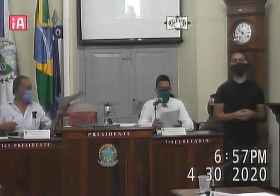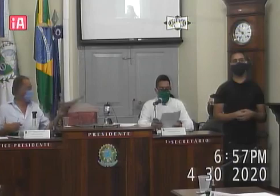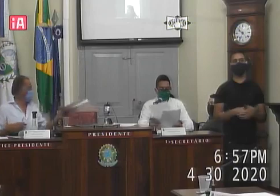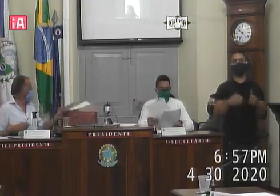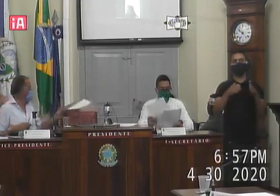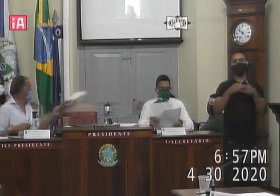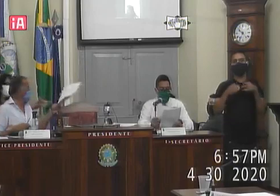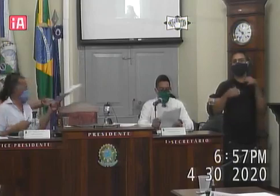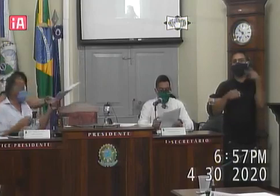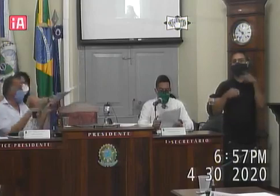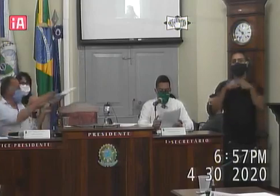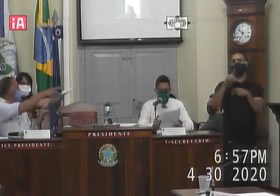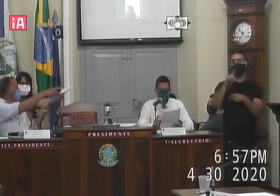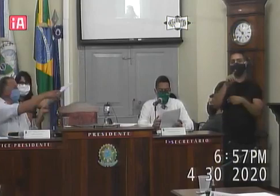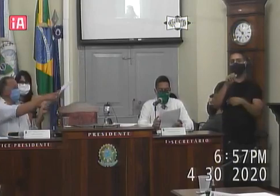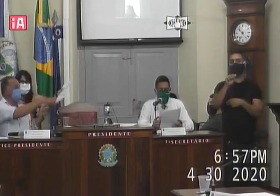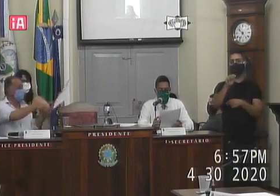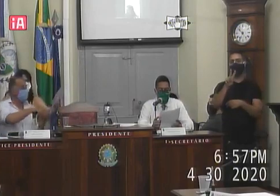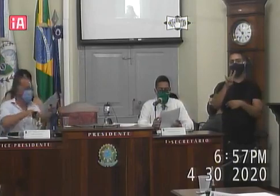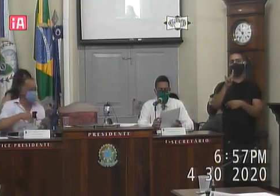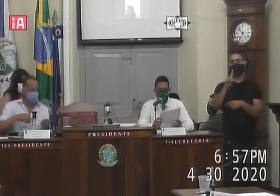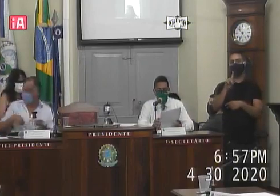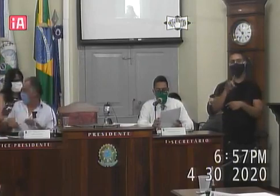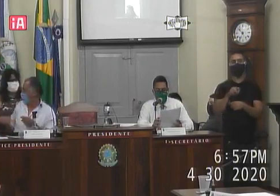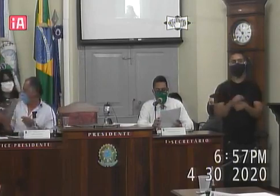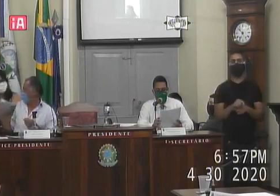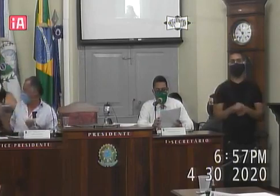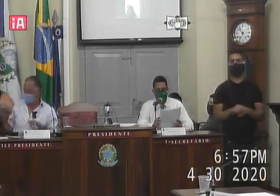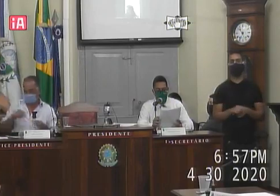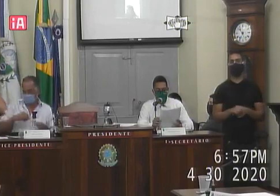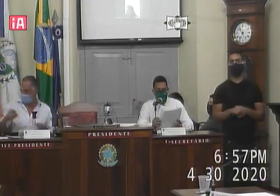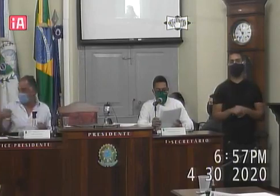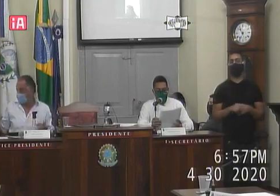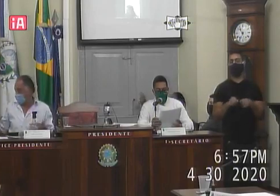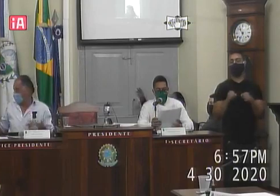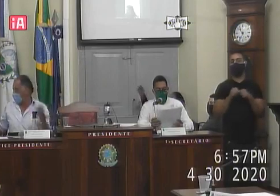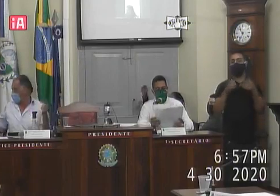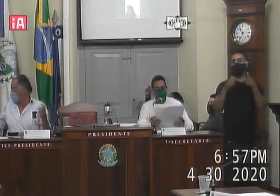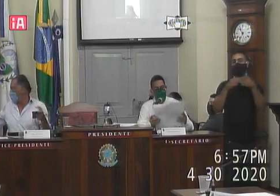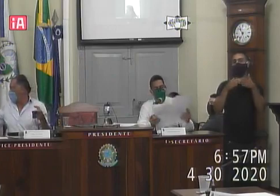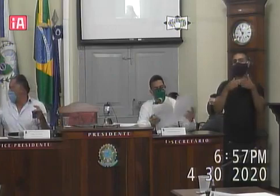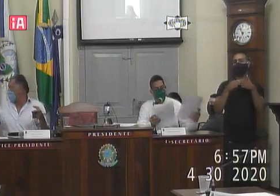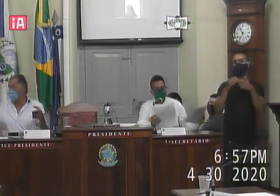Requerimento do vereador David Nogueira, em regime de urgência da